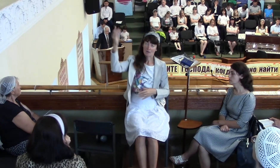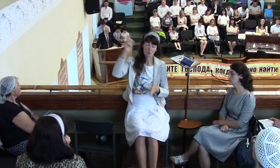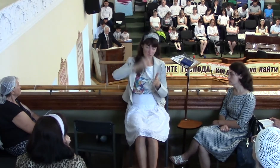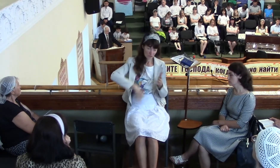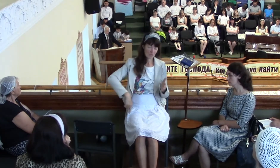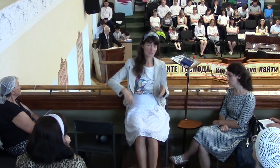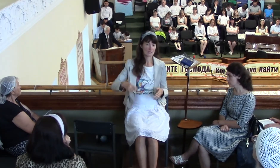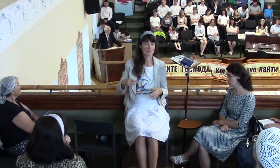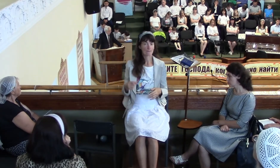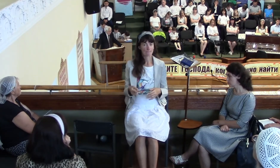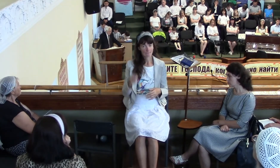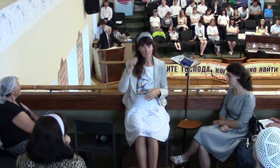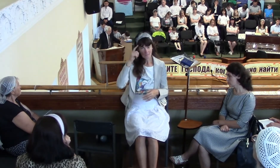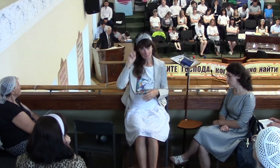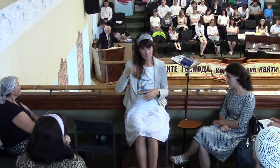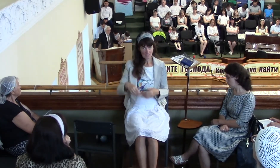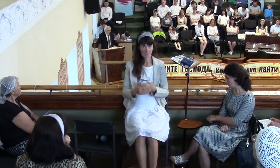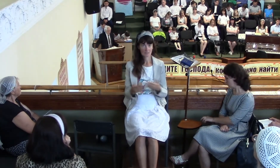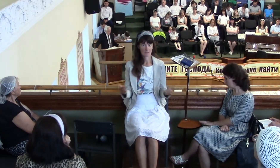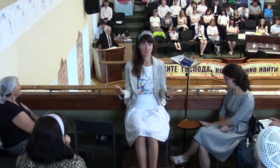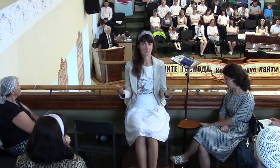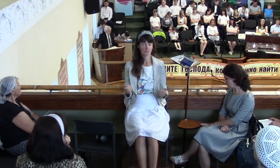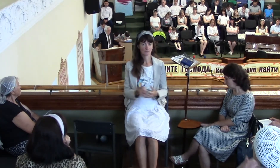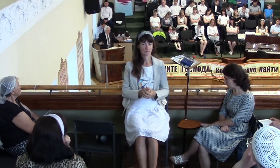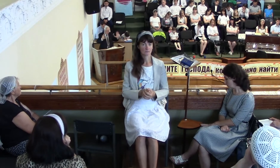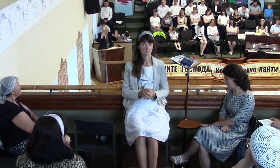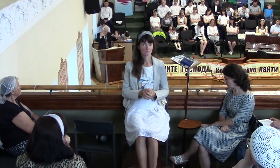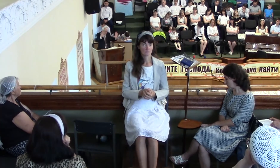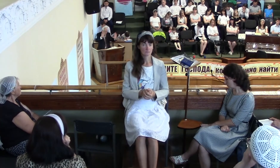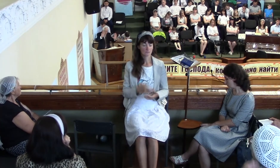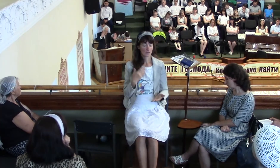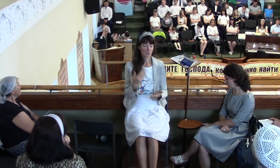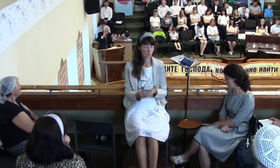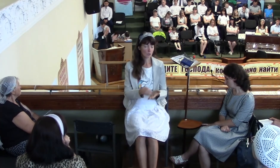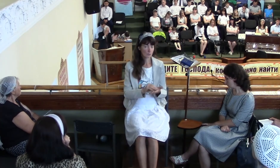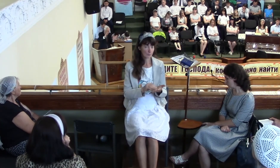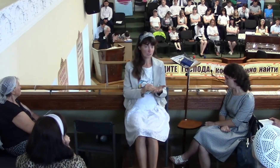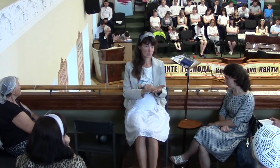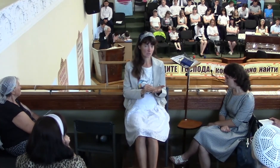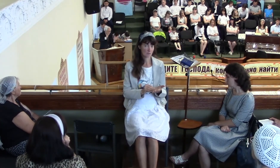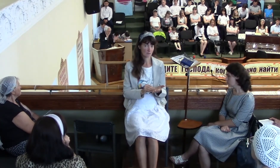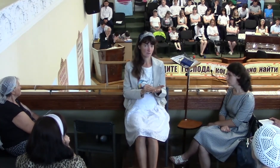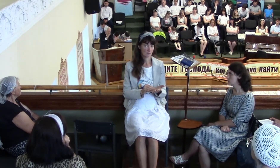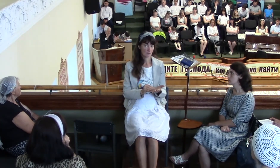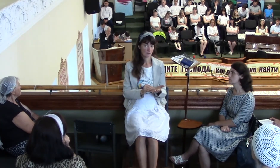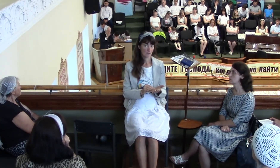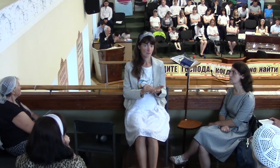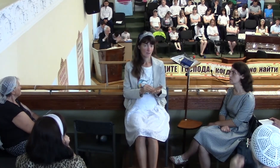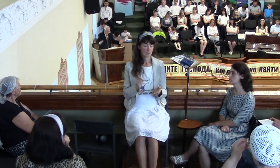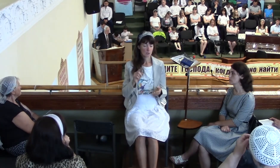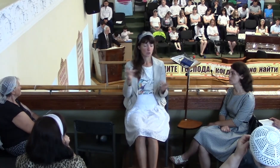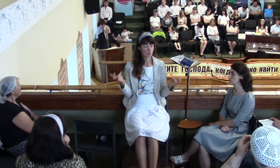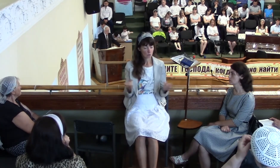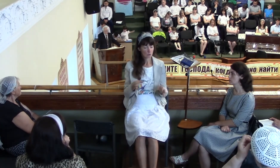Отцу, служил мне в благовествовании до сих пор. Вот пишет о том, что нужно совершить некоторое